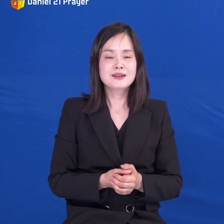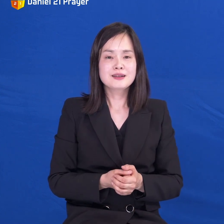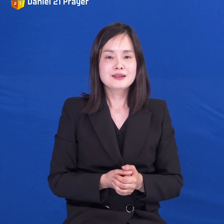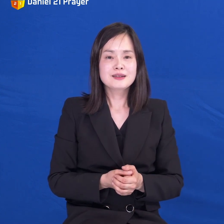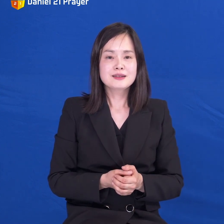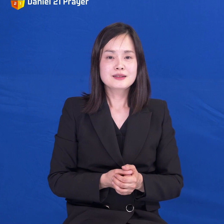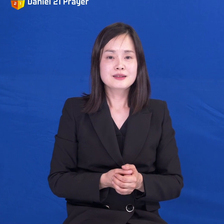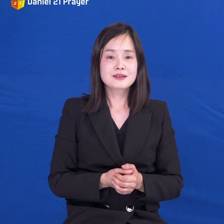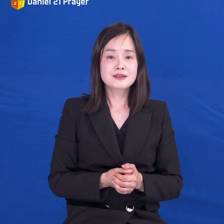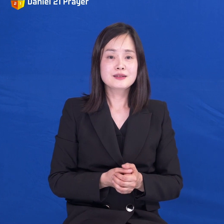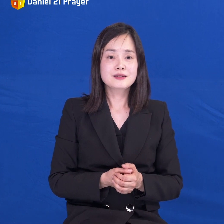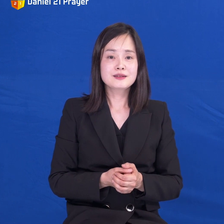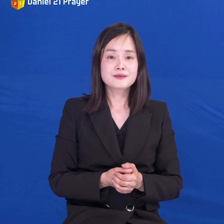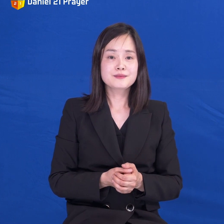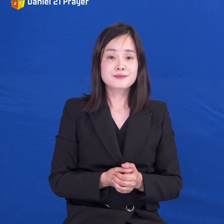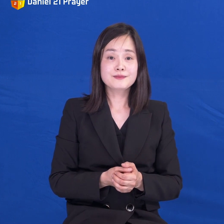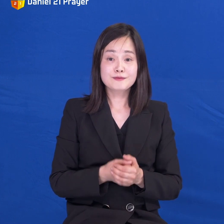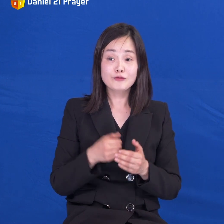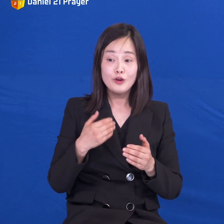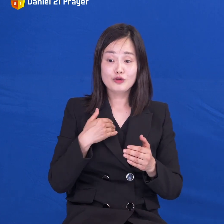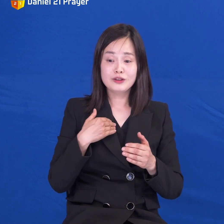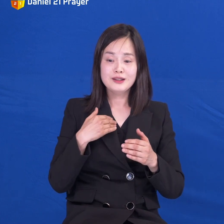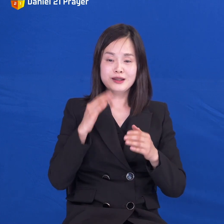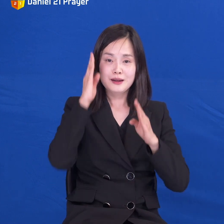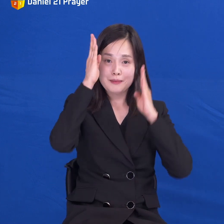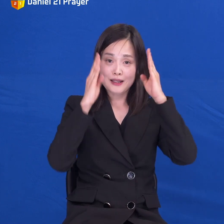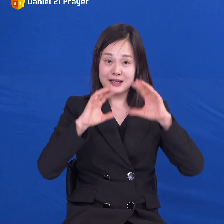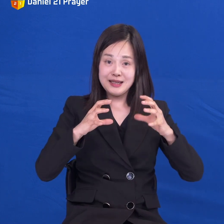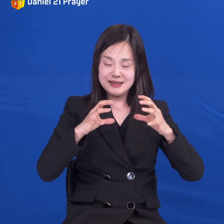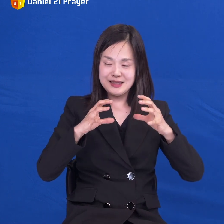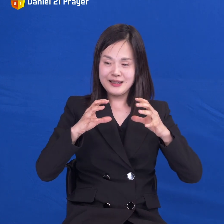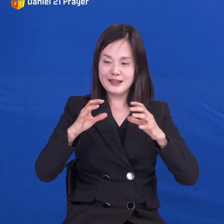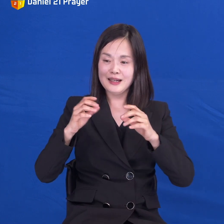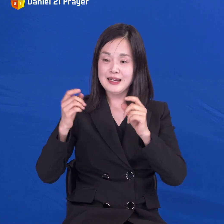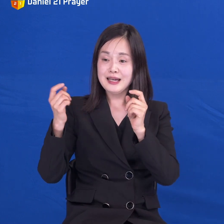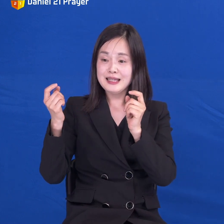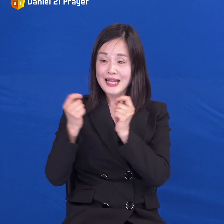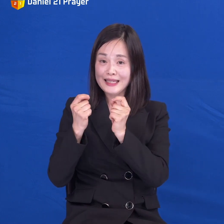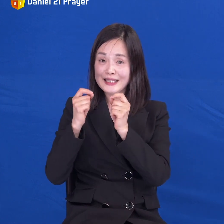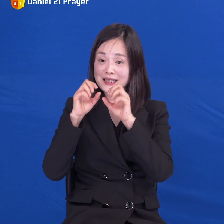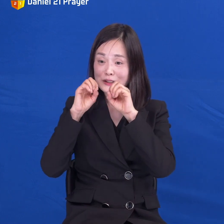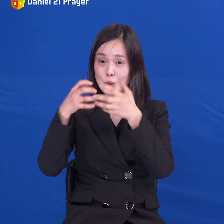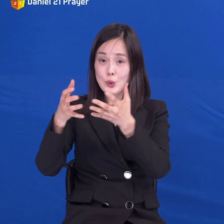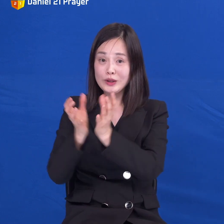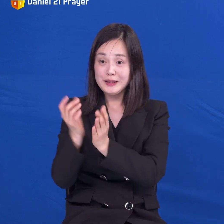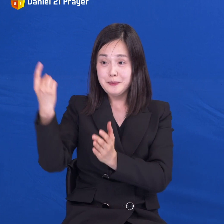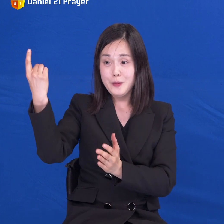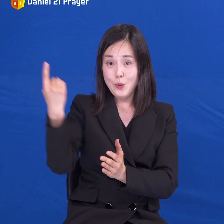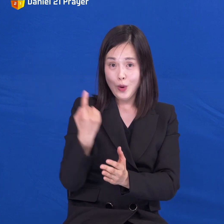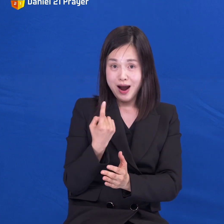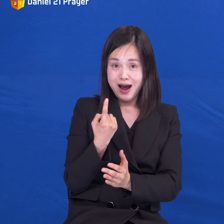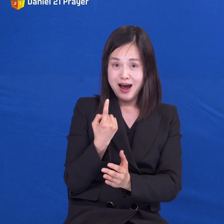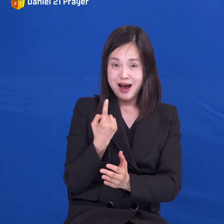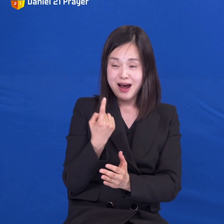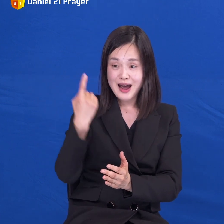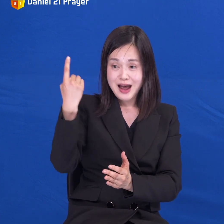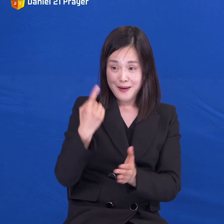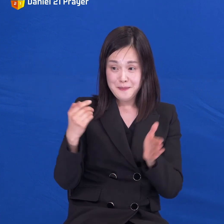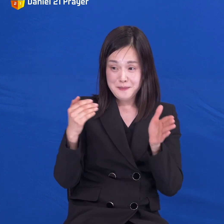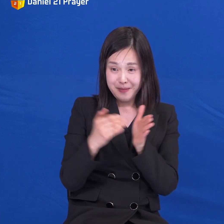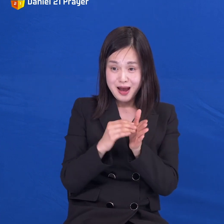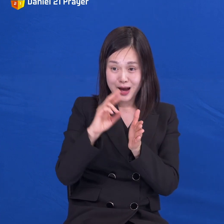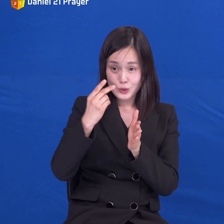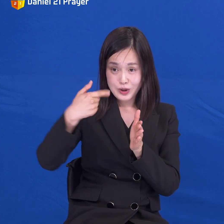저희는 여름에 단기팀들이 오곤 합니다. 단기팀들이 오면은 한 번 오지 않고 12번 오는 팀이 있었어요.